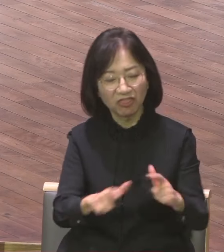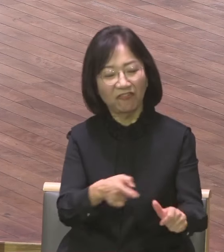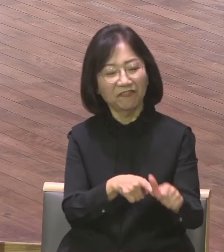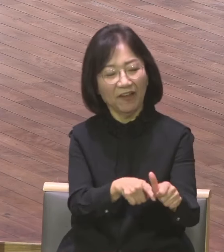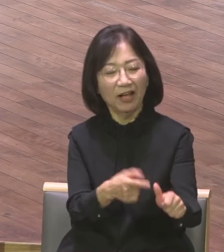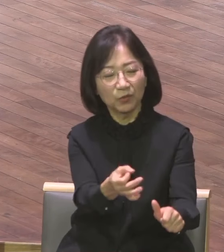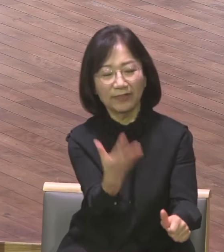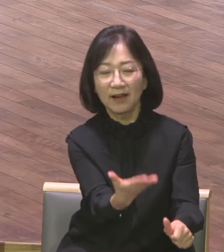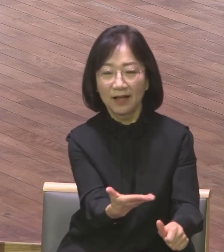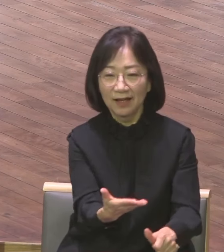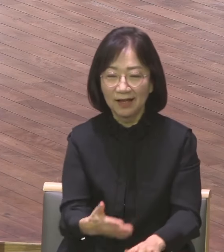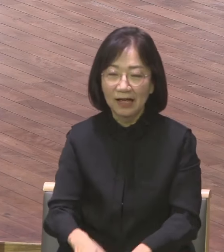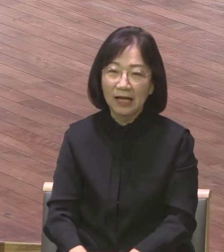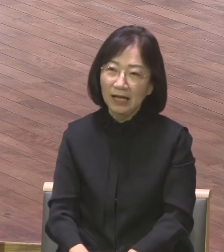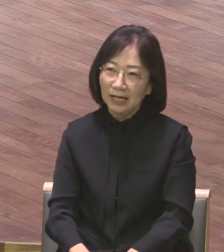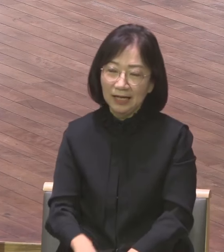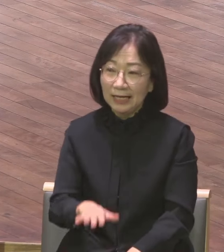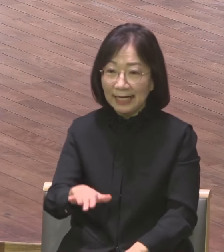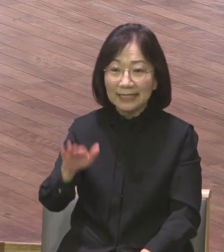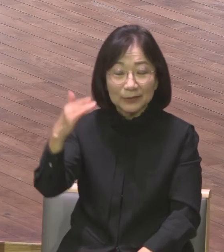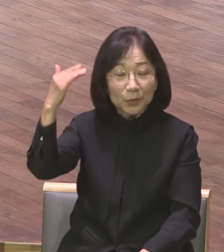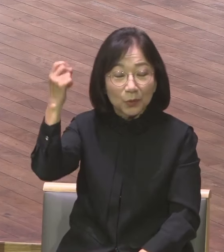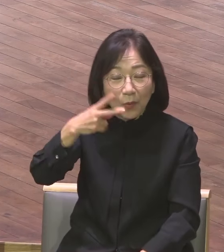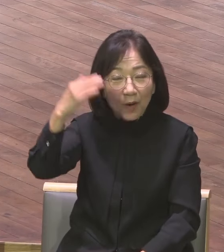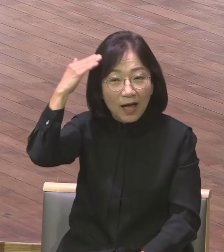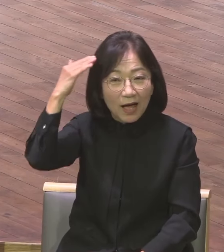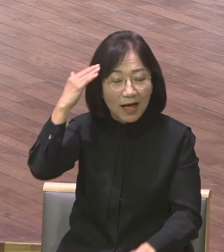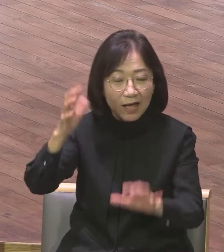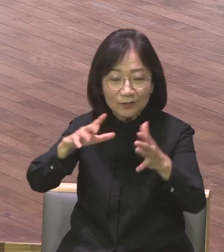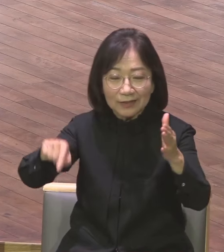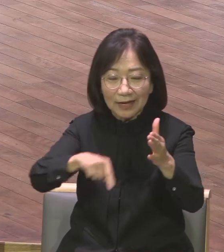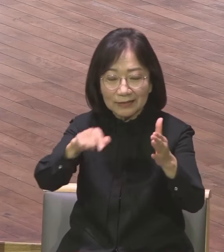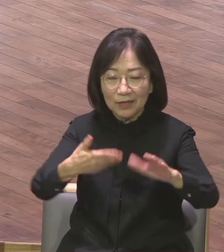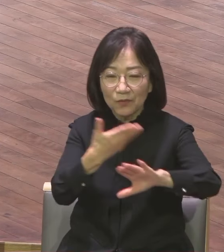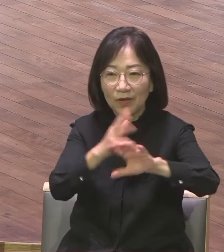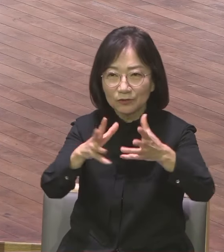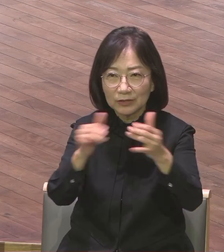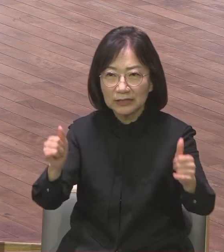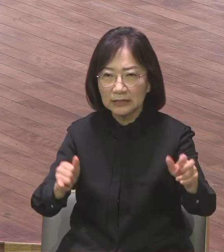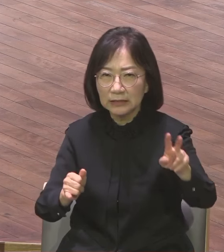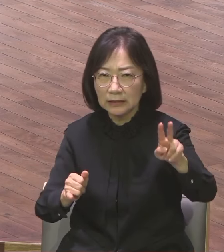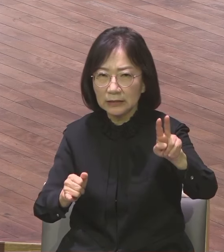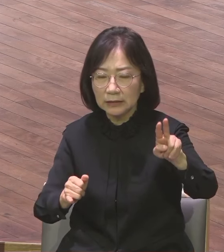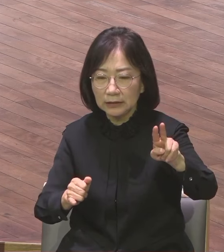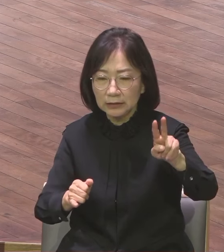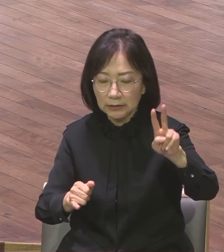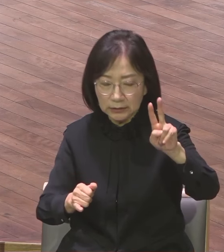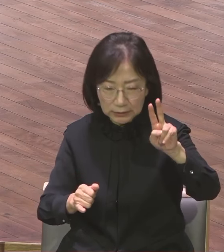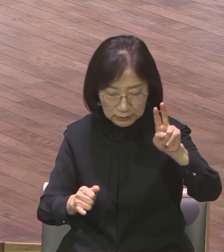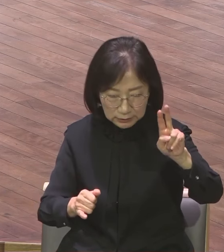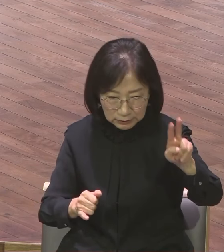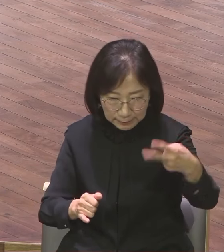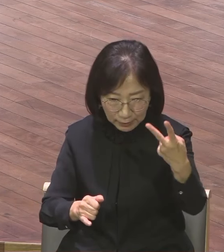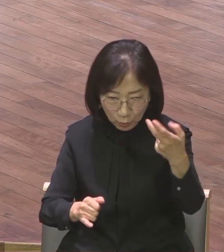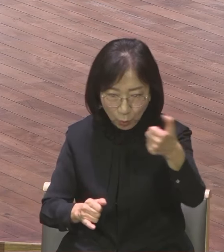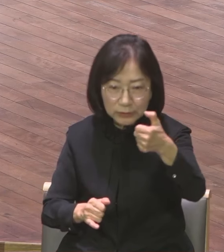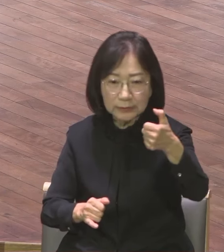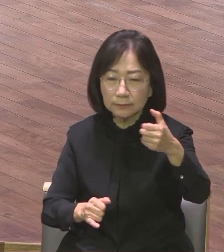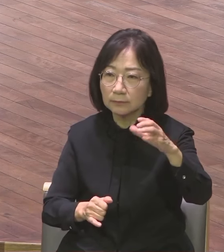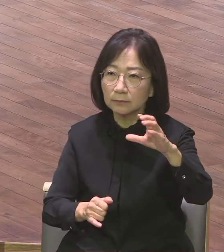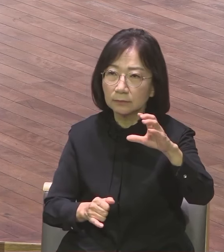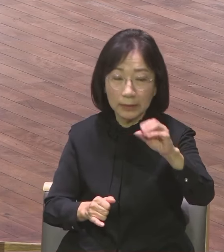얼마나 260만 명이 있어요. 우리나라 국민 인구의 5%. 지금 우리가